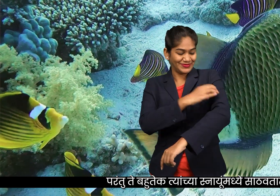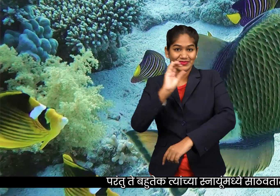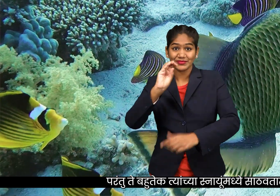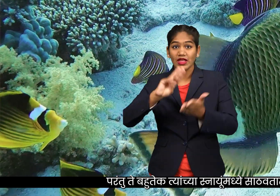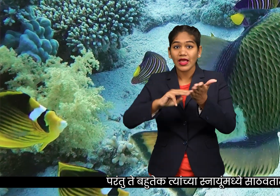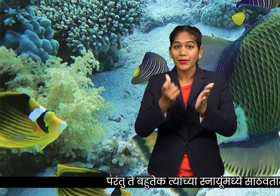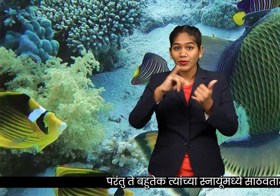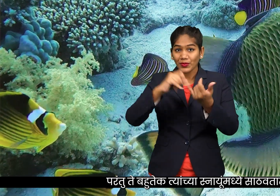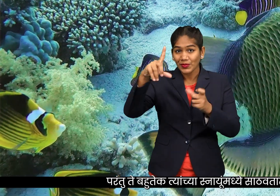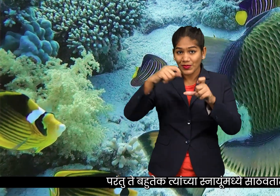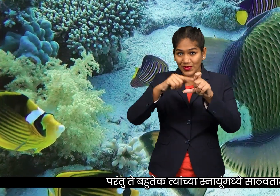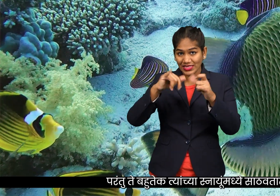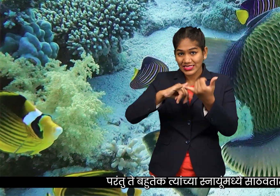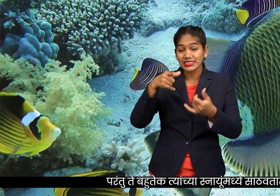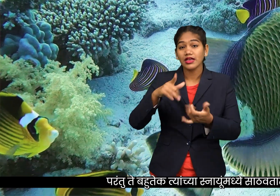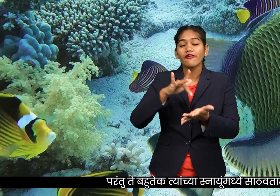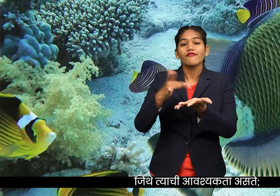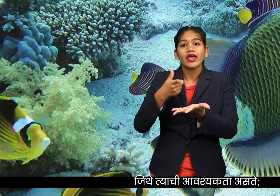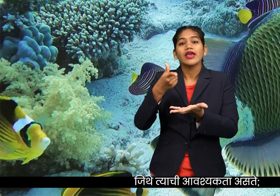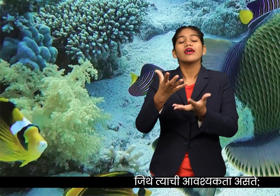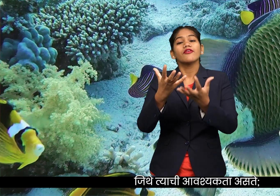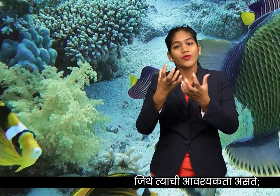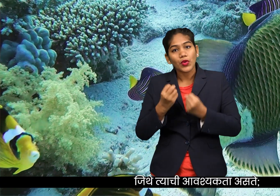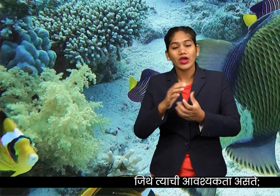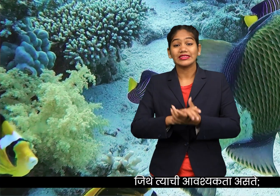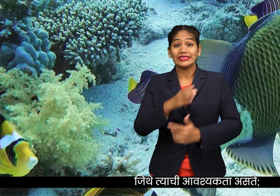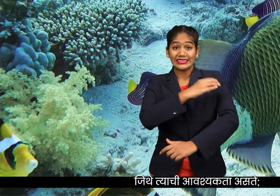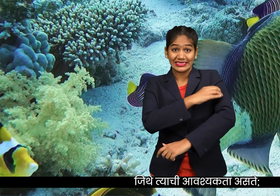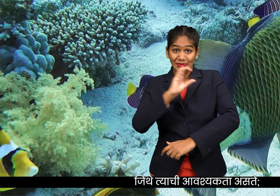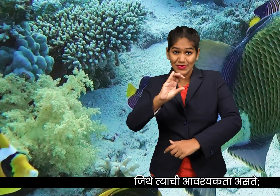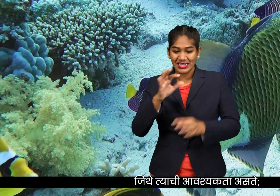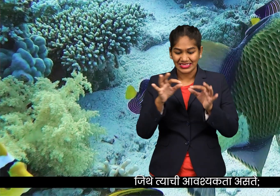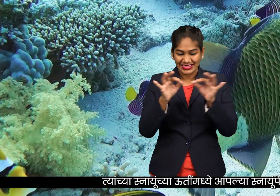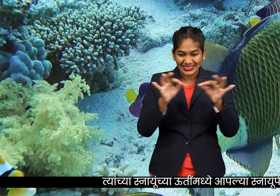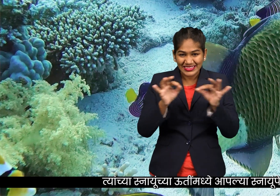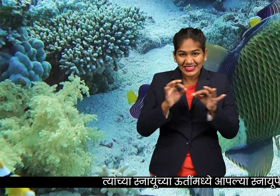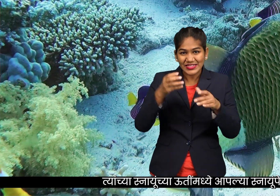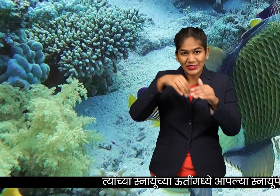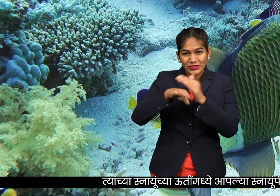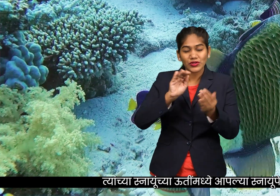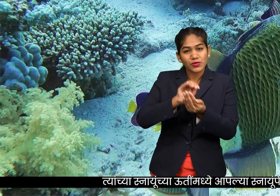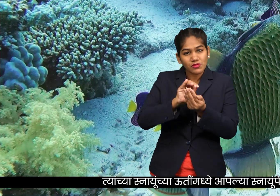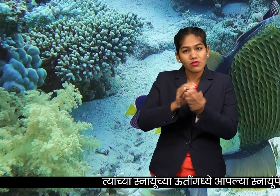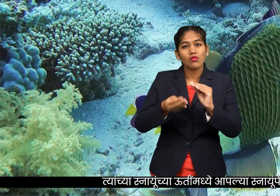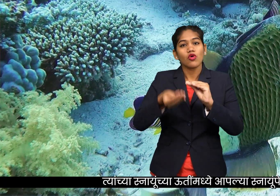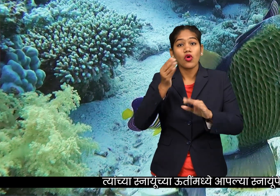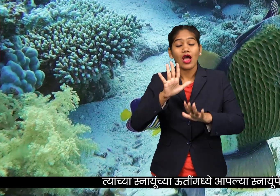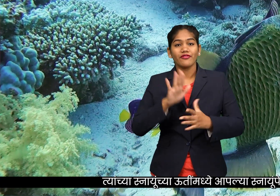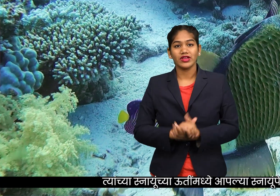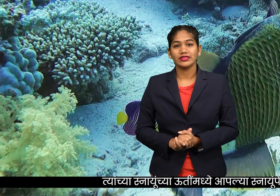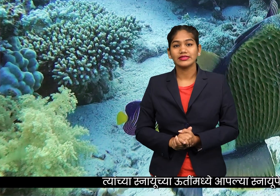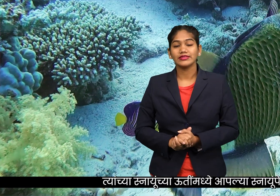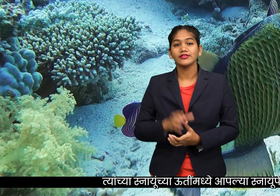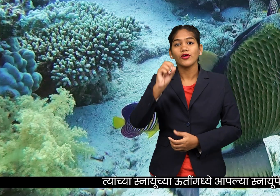स्नायूंमध्ये साठवतात जिथे त्याची आवश्यकता असते. त्यांच्या